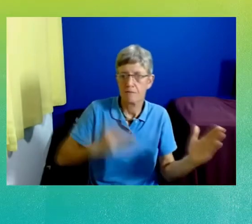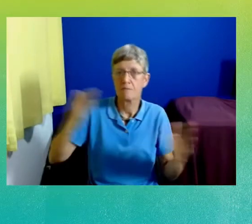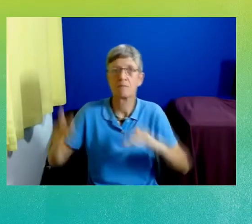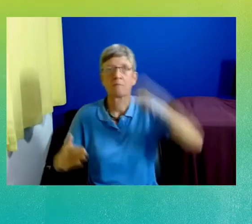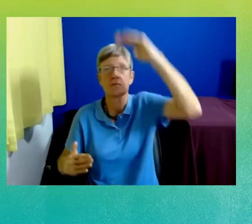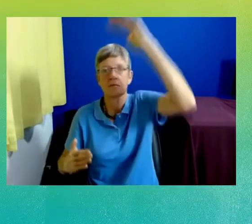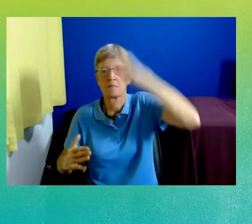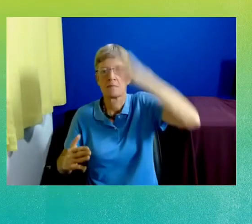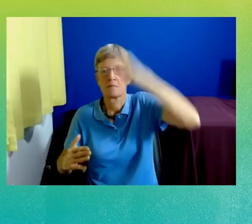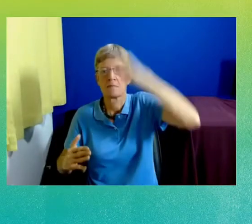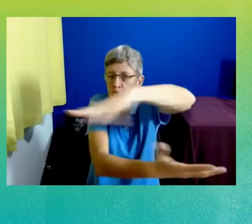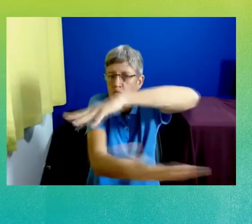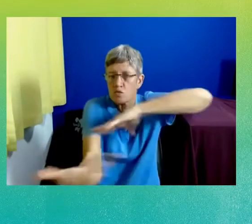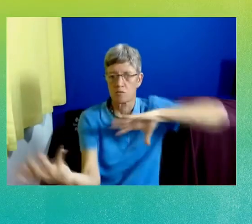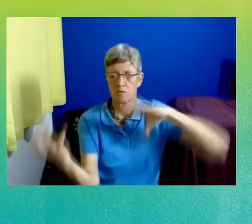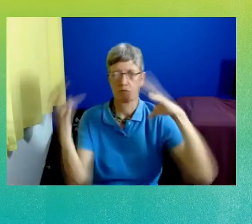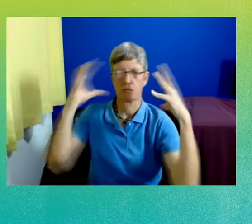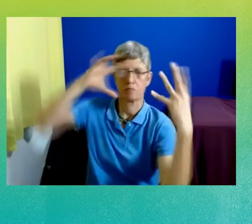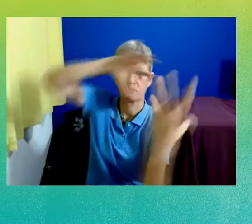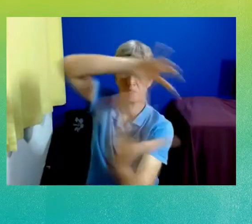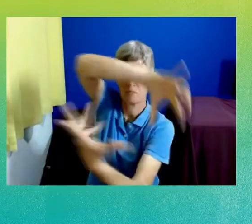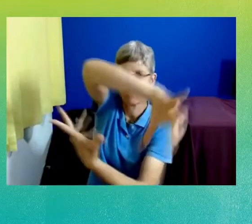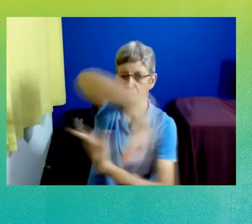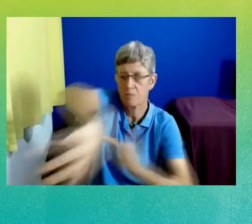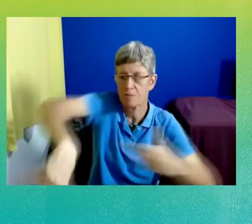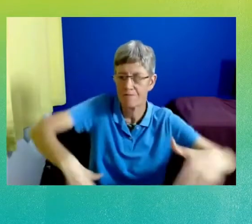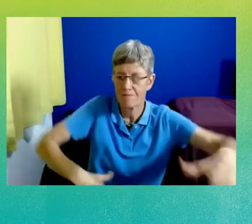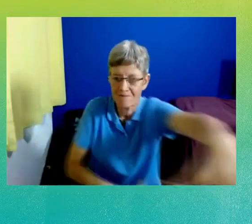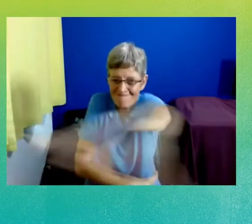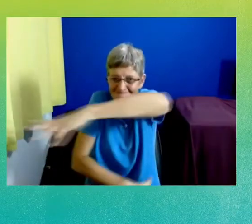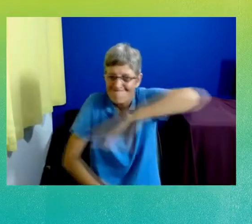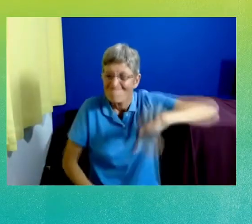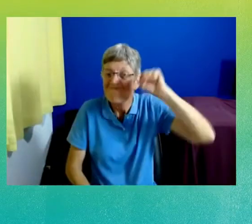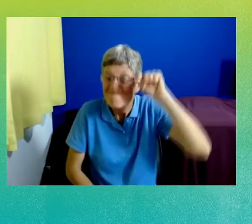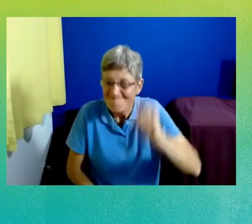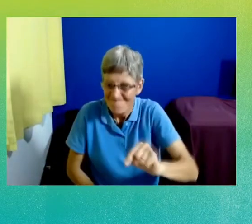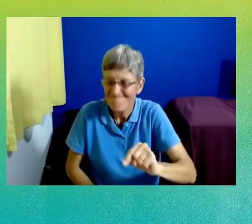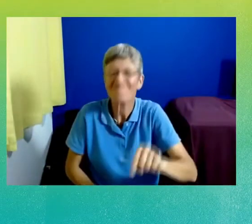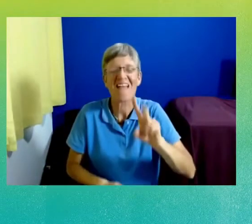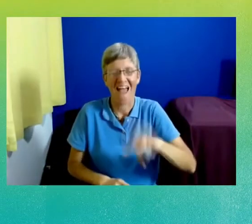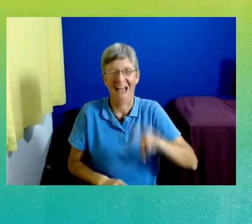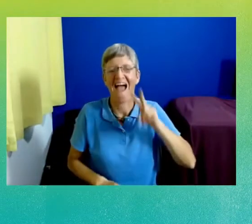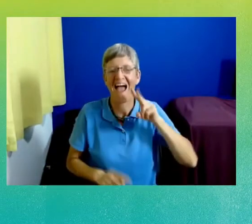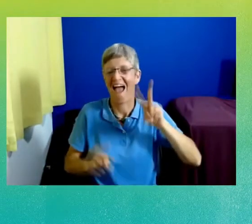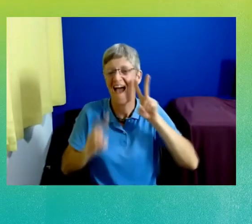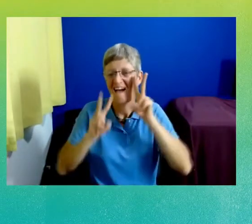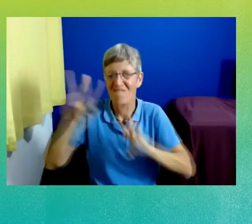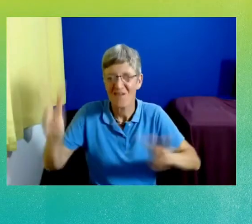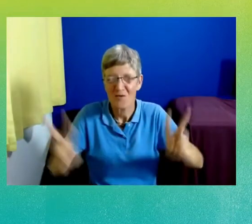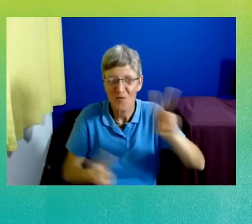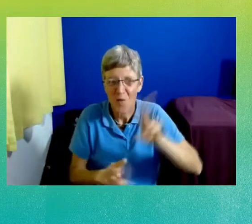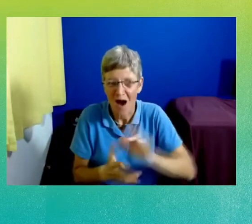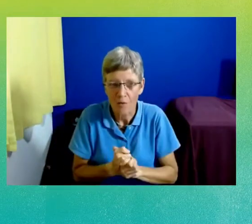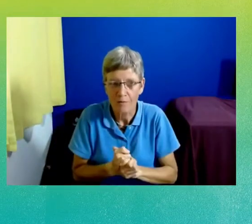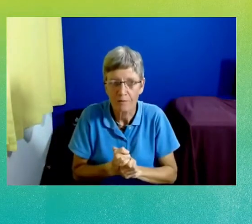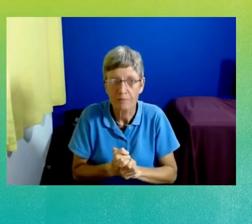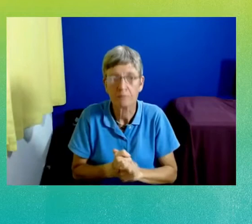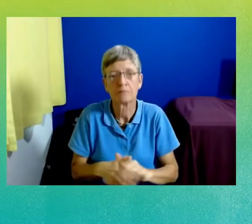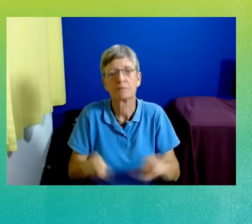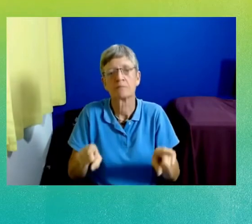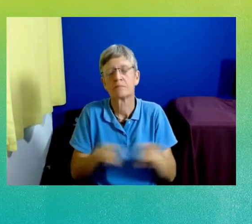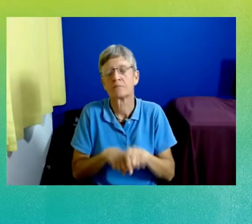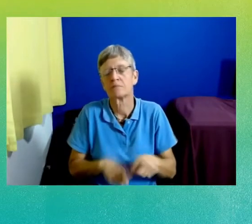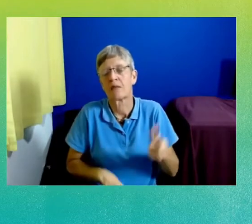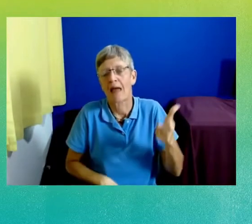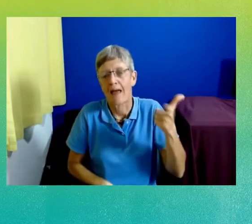diferente, aproxima, afasta para um lado, para o outro, tá? E gira. Então, é disso que eu estou falando, tá?